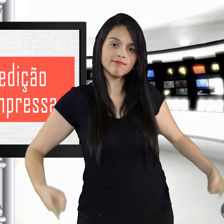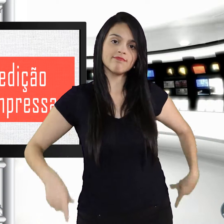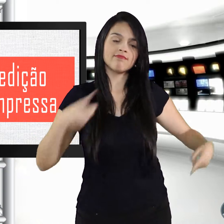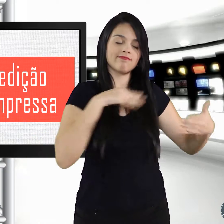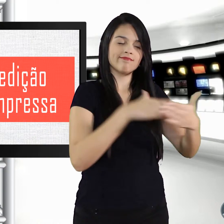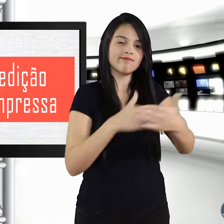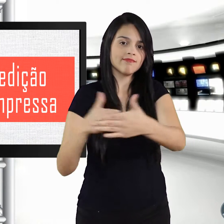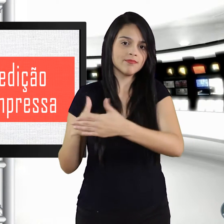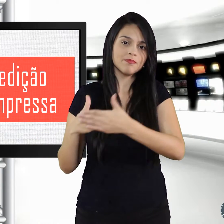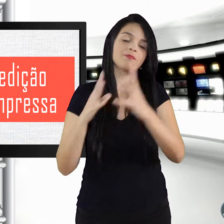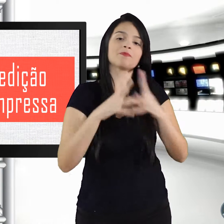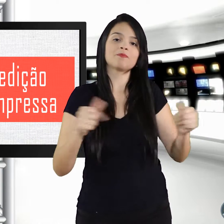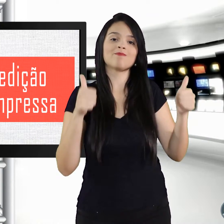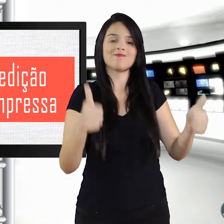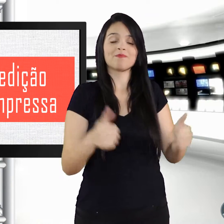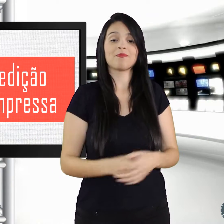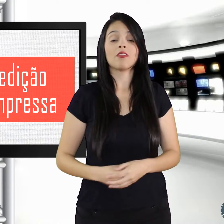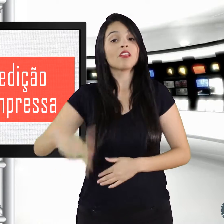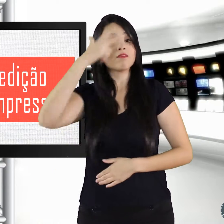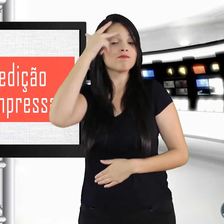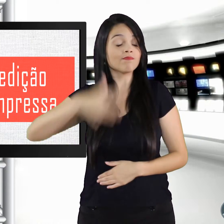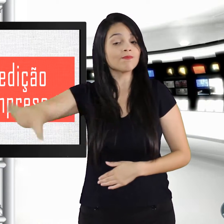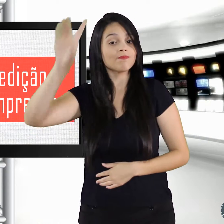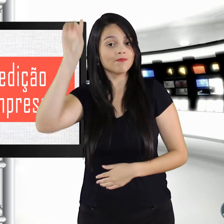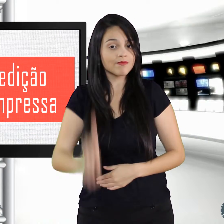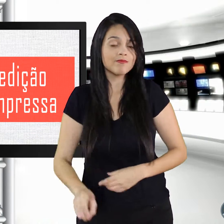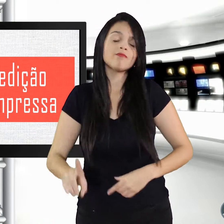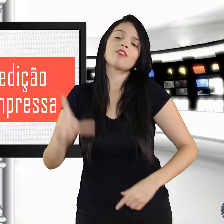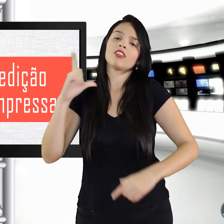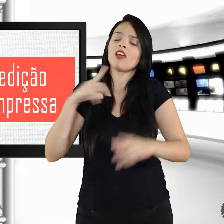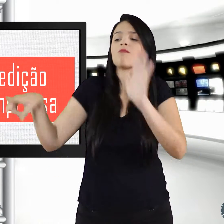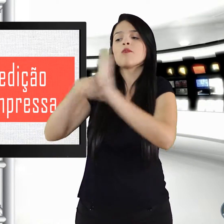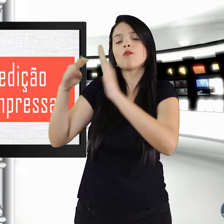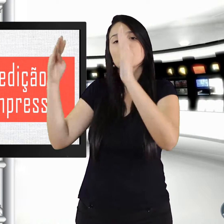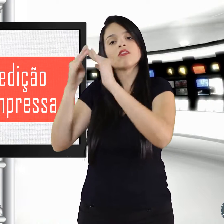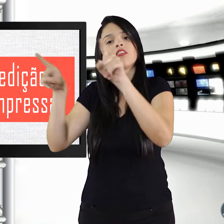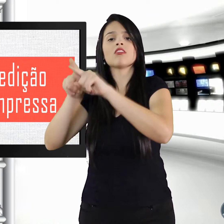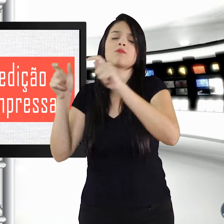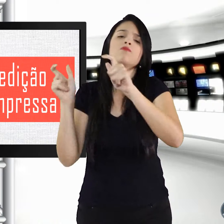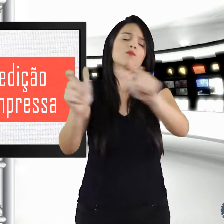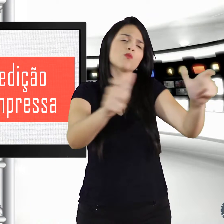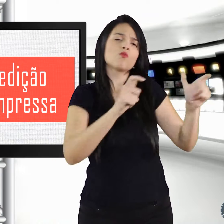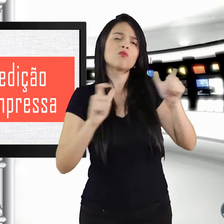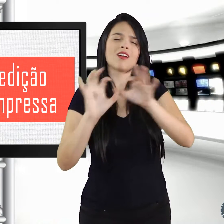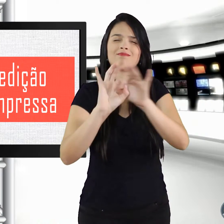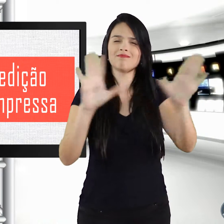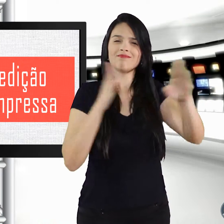central é que a vivência desse segmento da sociedade, tanto na própria residência quanto em locais públicos, seja a melhor possível.